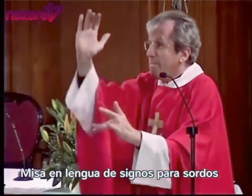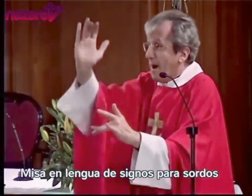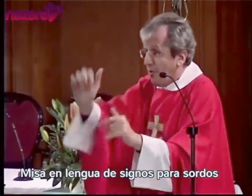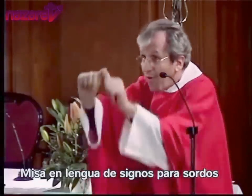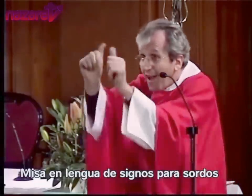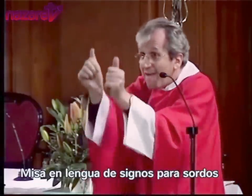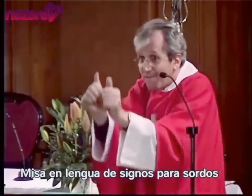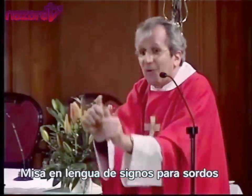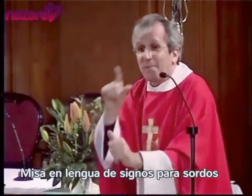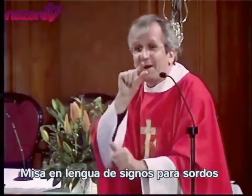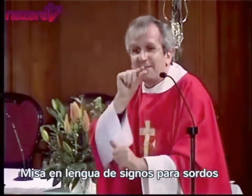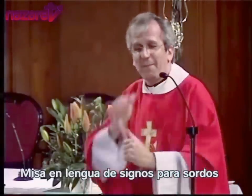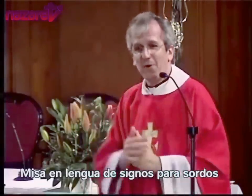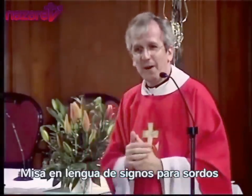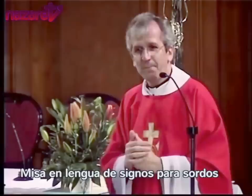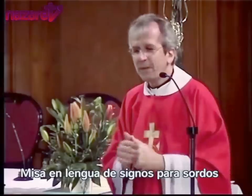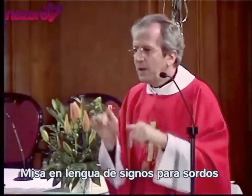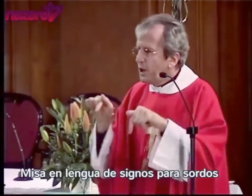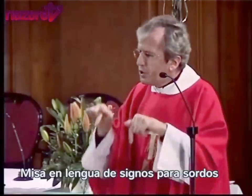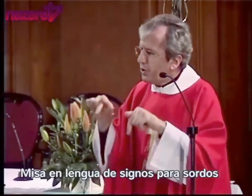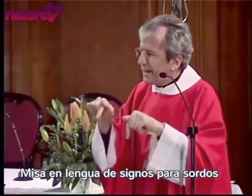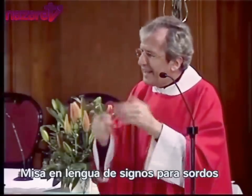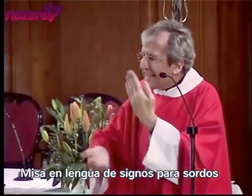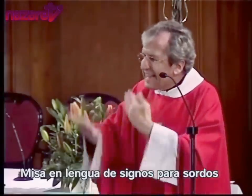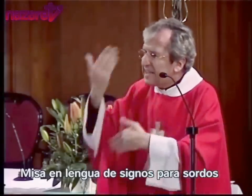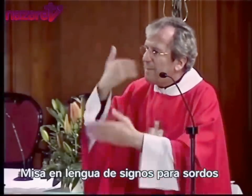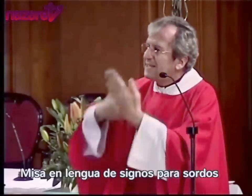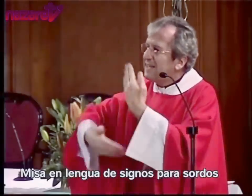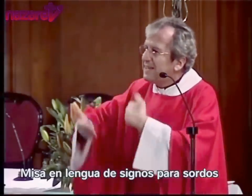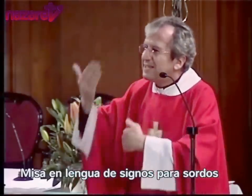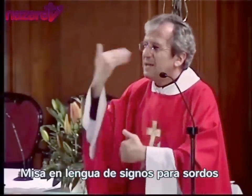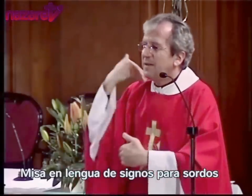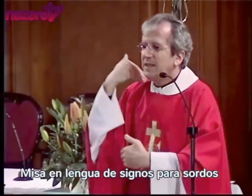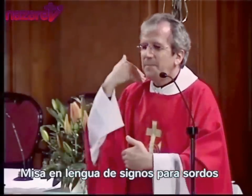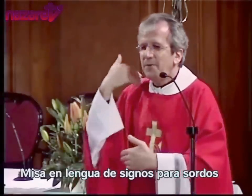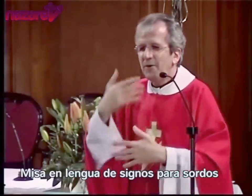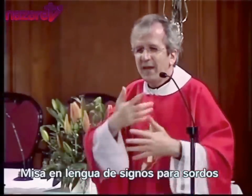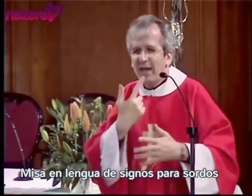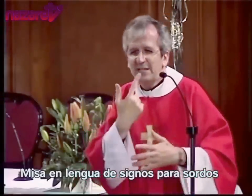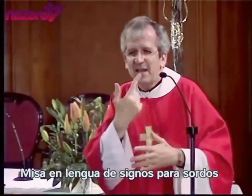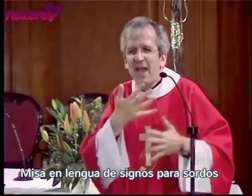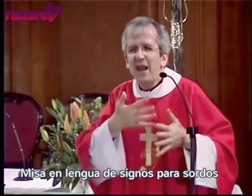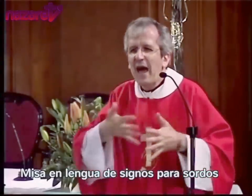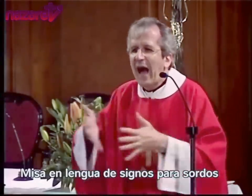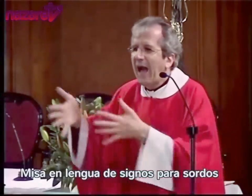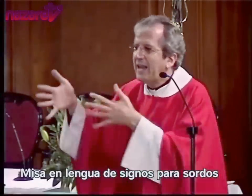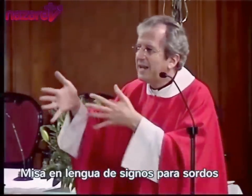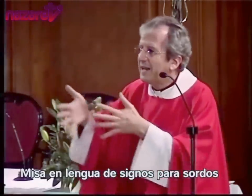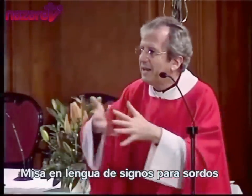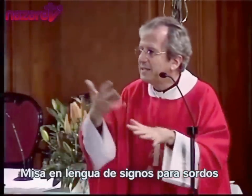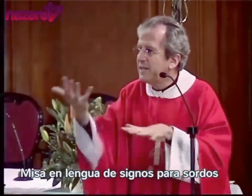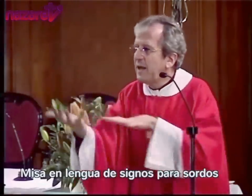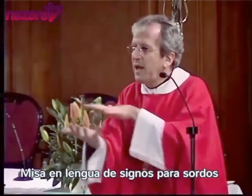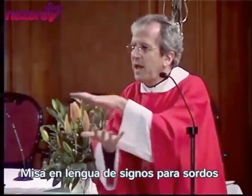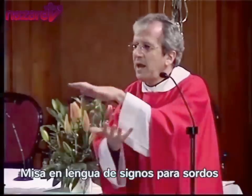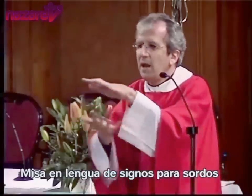Jesús bajó en forma de paloma. Y otra que está presente desde el principio es el aire,